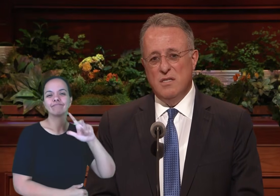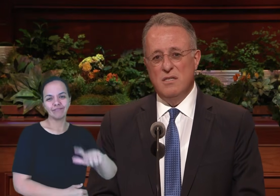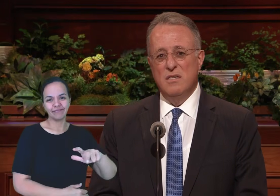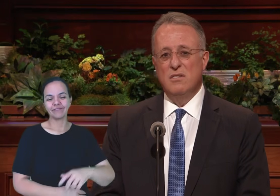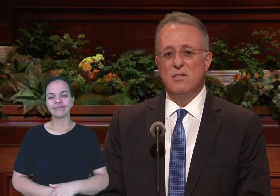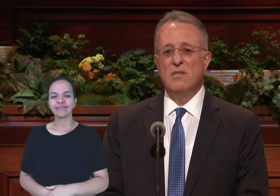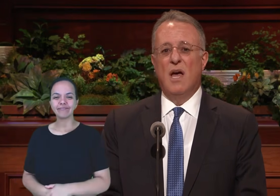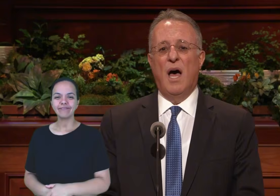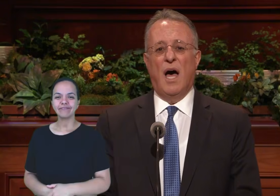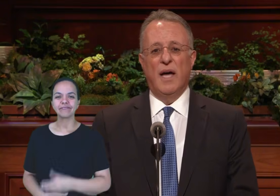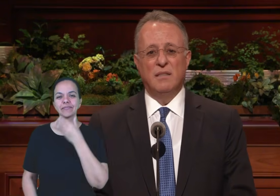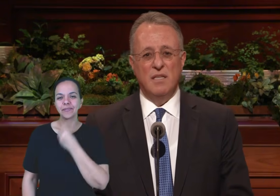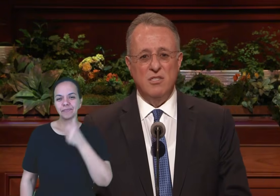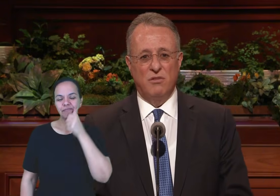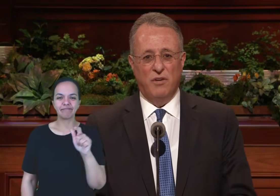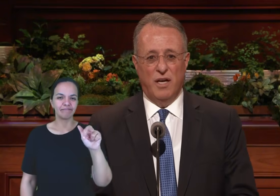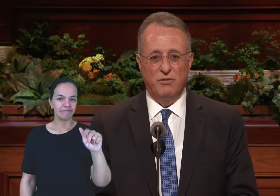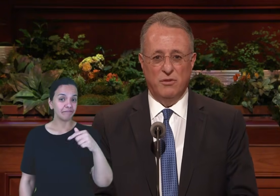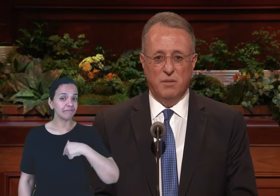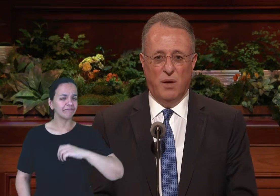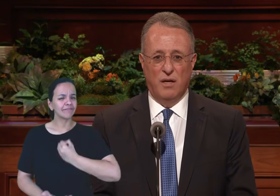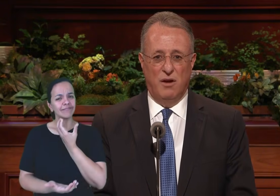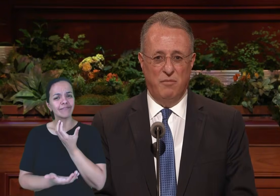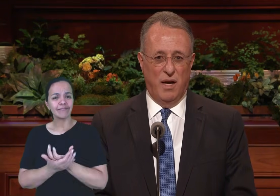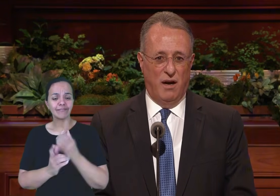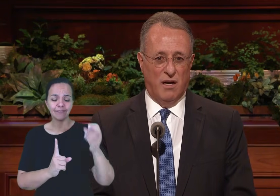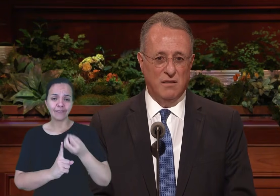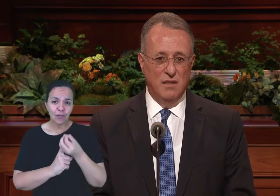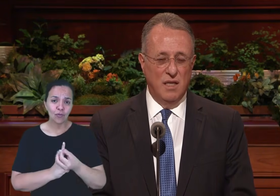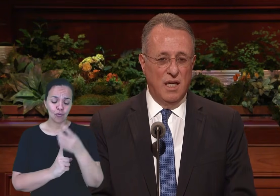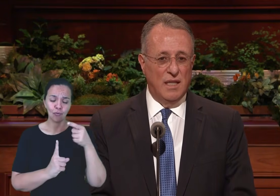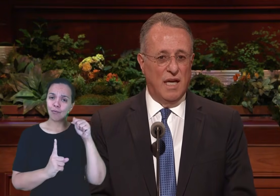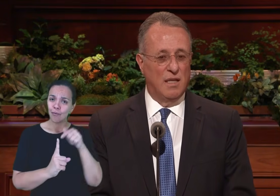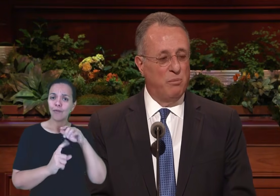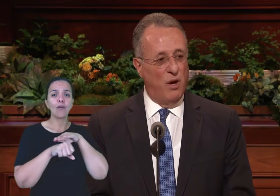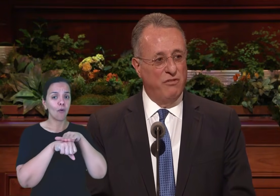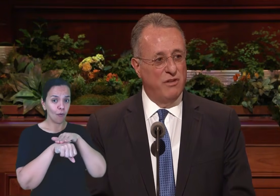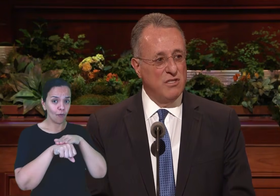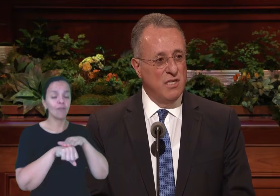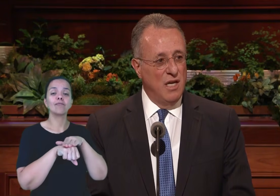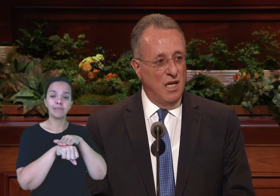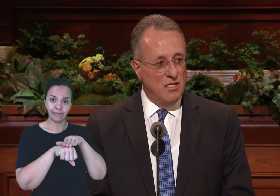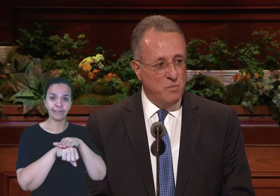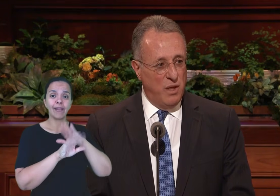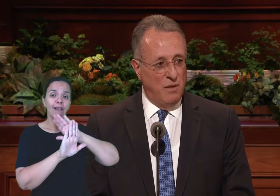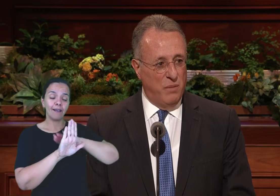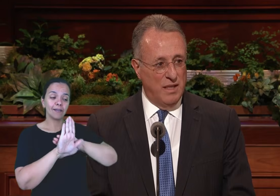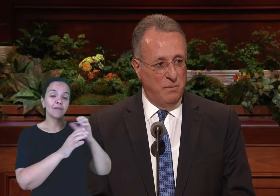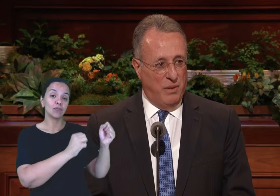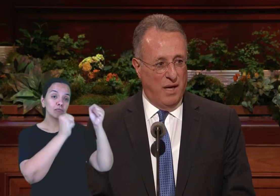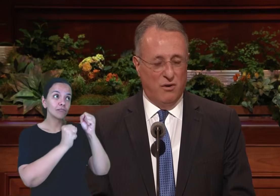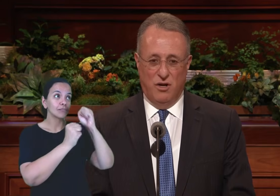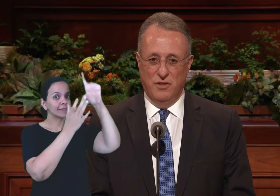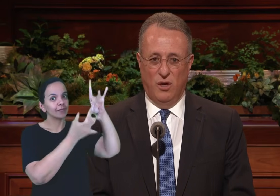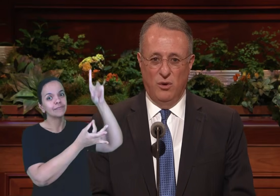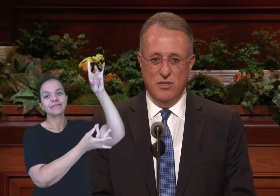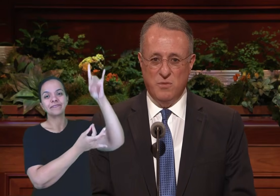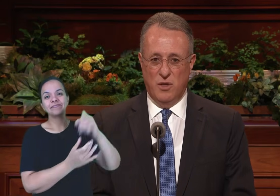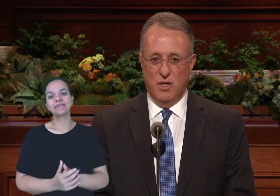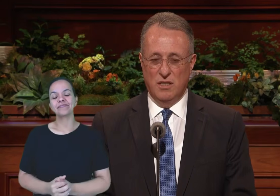pedido que fizéssemos. Irmãos e irmãs, testifico que os profetas falam pelo poder do Espírito Santo.